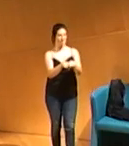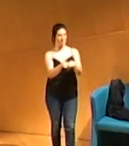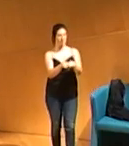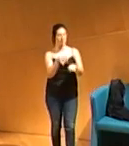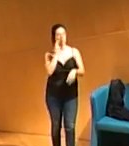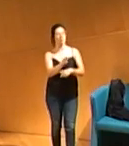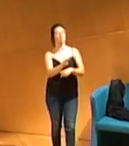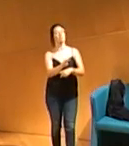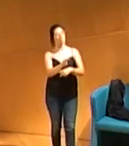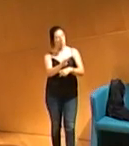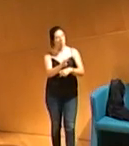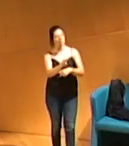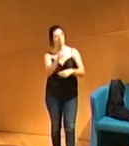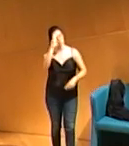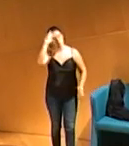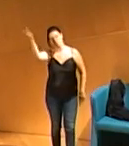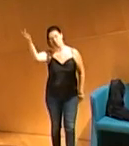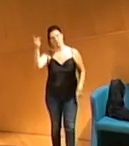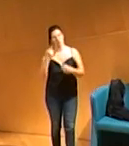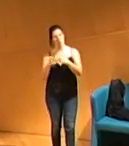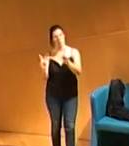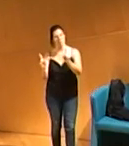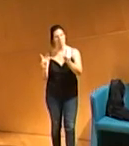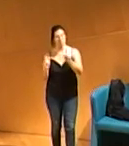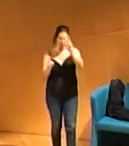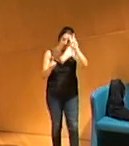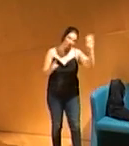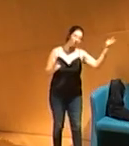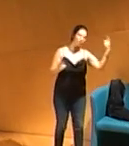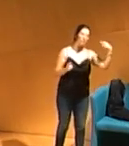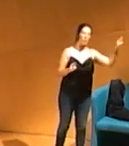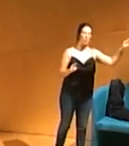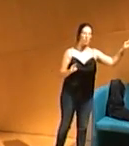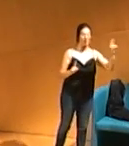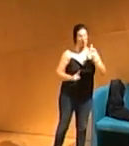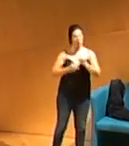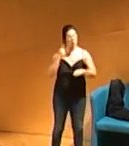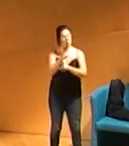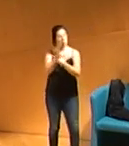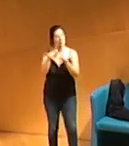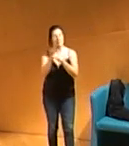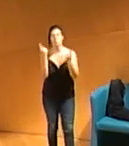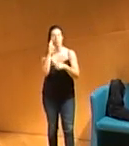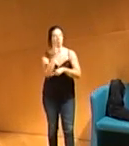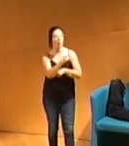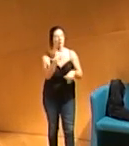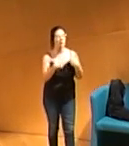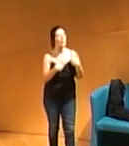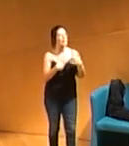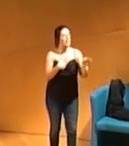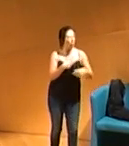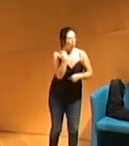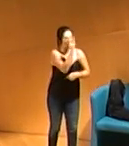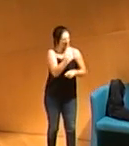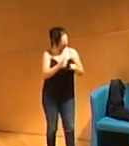la société, elle arrête de voir que des points sur nos enfants, c'est-à-dire ce qui ne va pas, leur tête qui est bizarre, leur